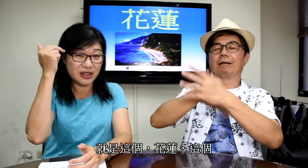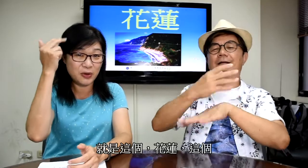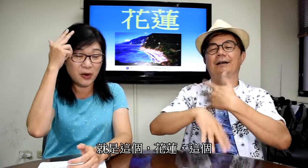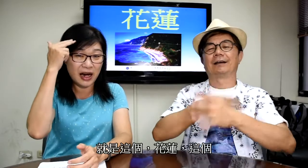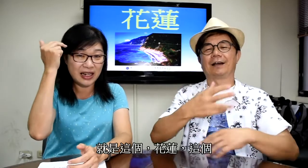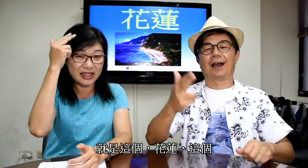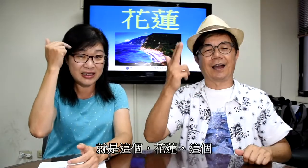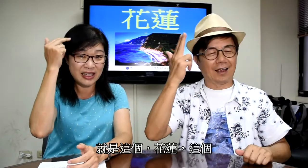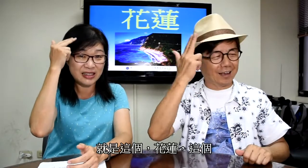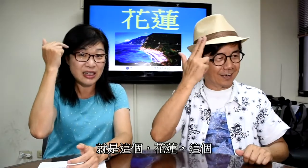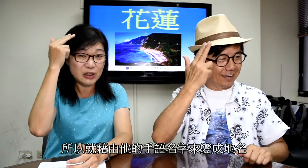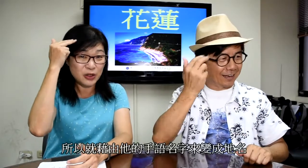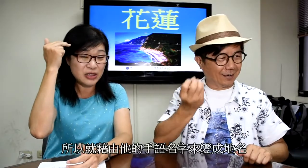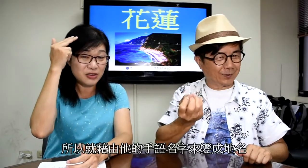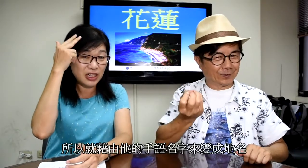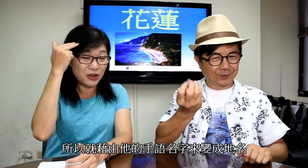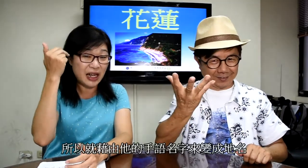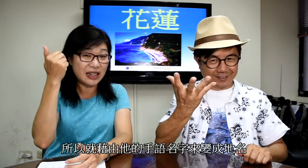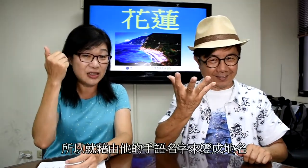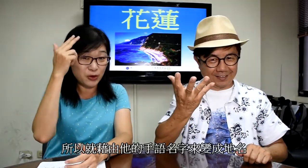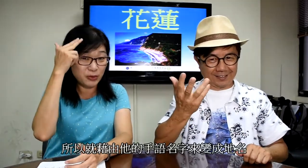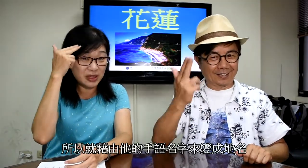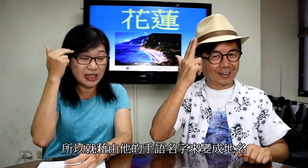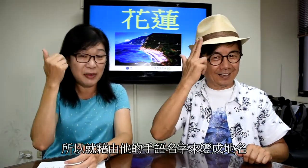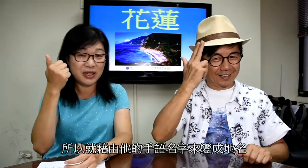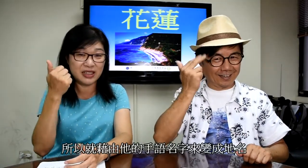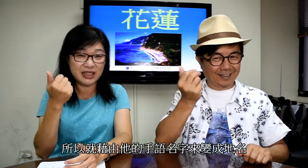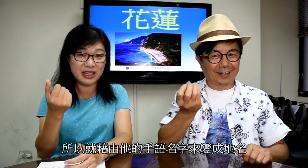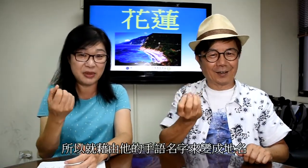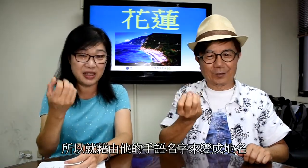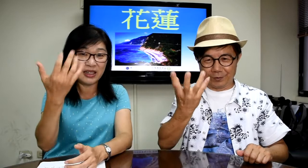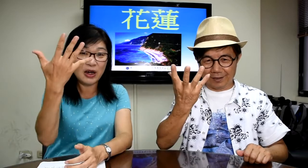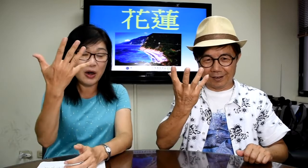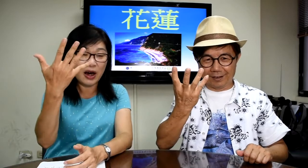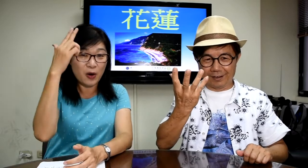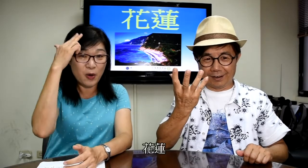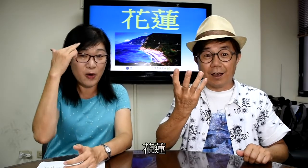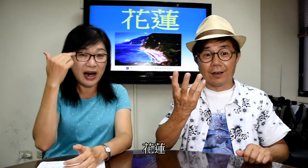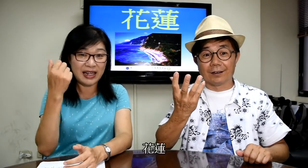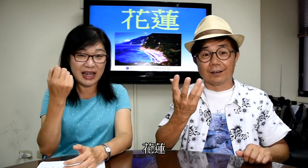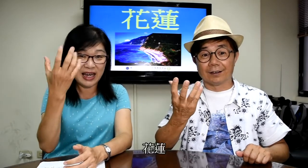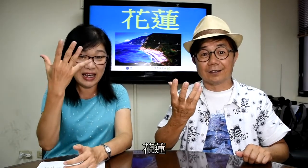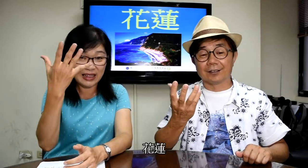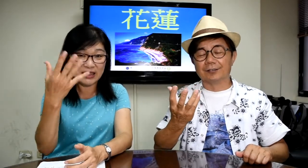花莲这个。所以就借由他的手语名字来变成地名，花莲。